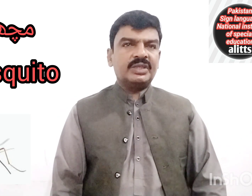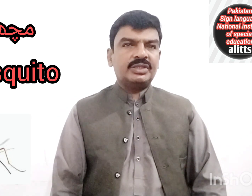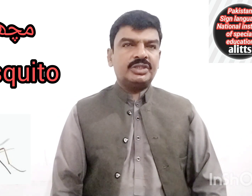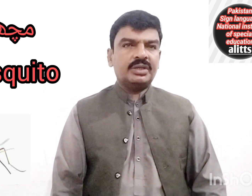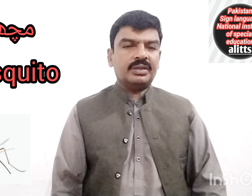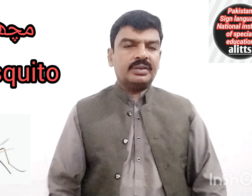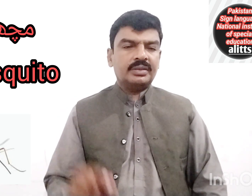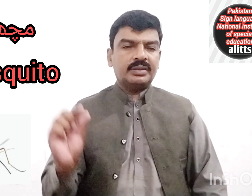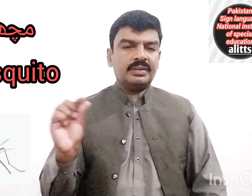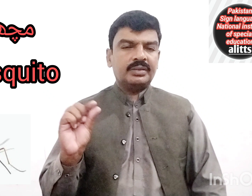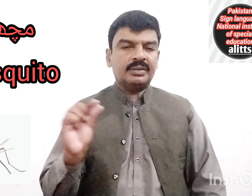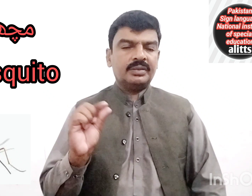मच्छर,